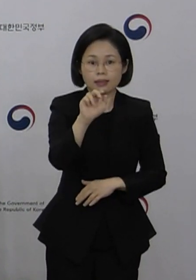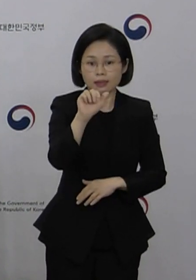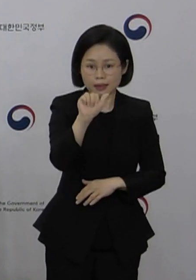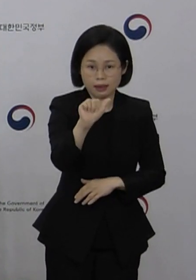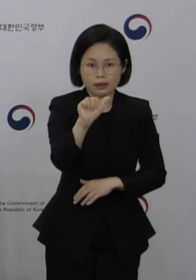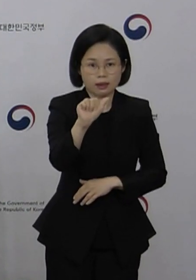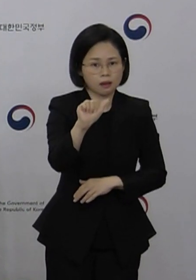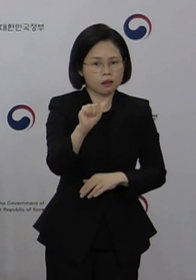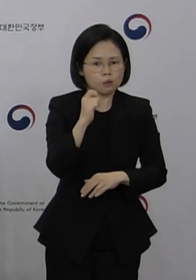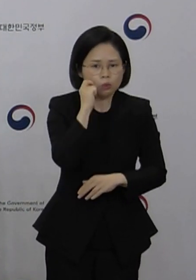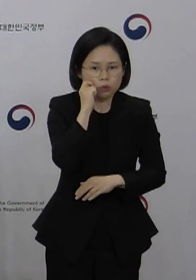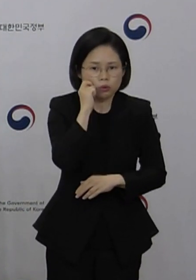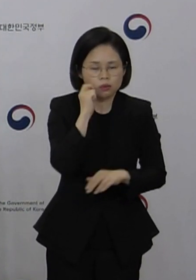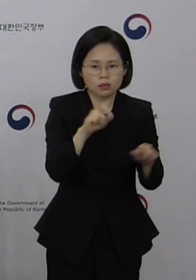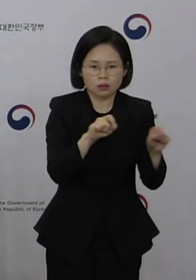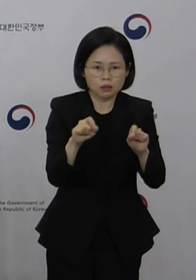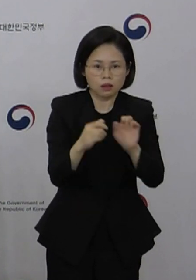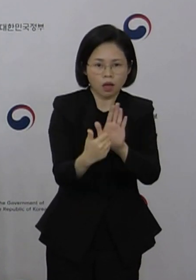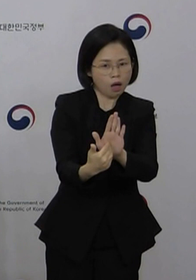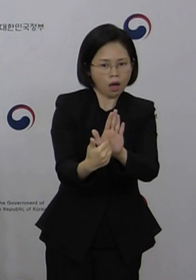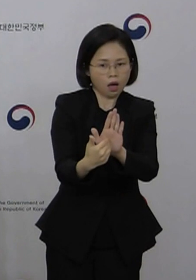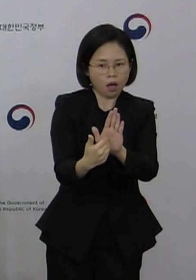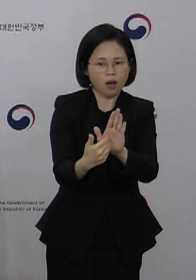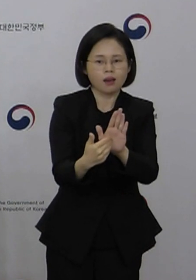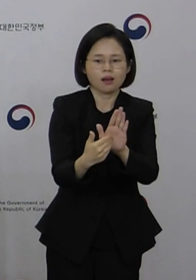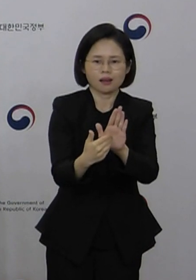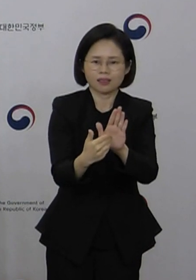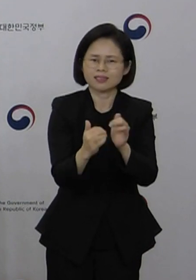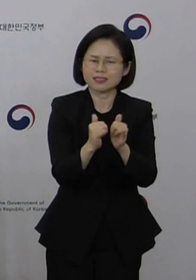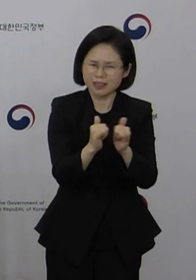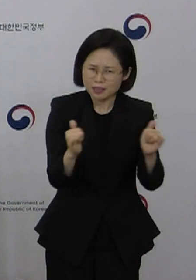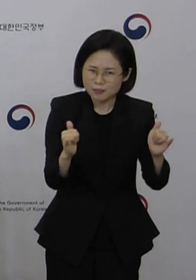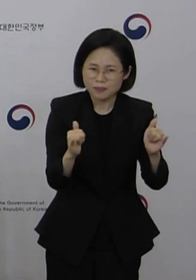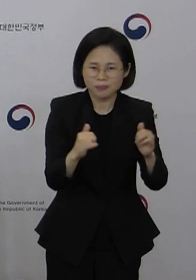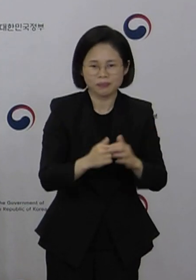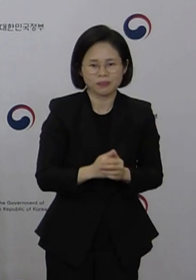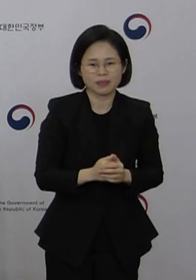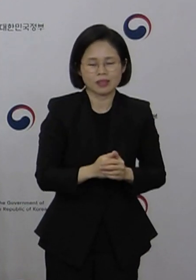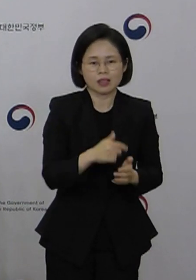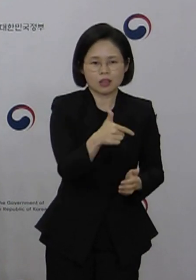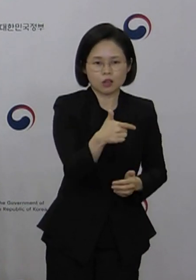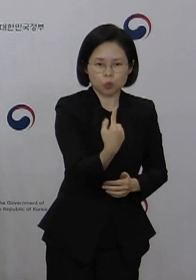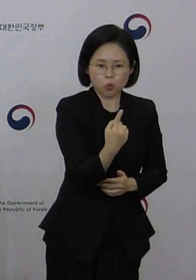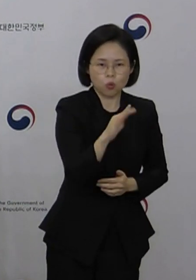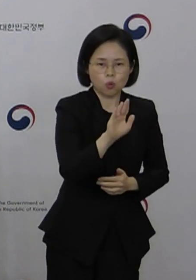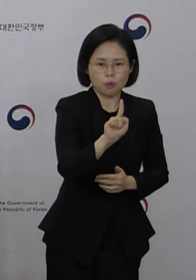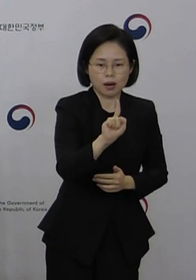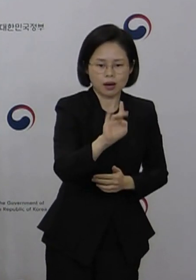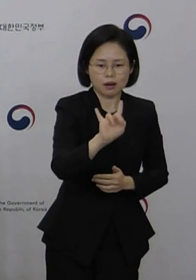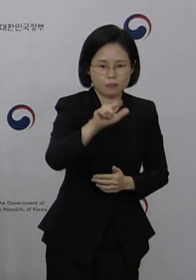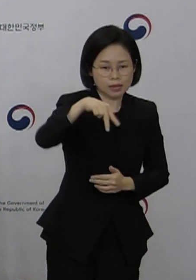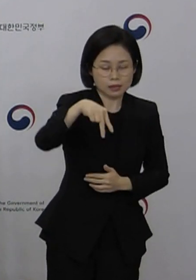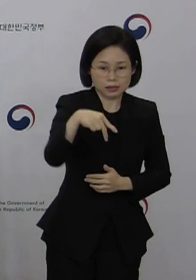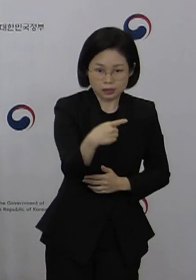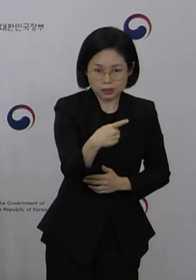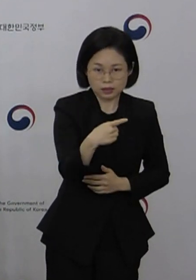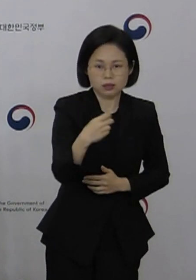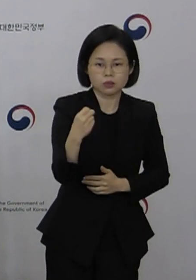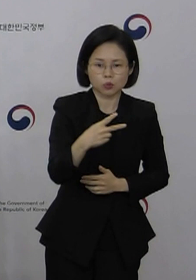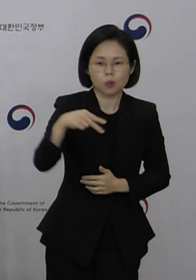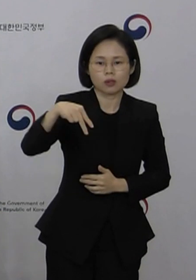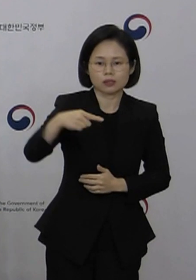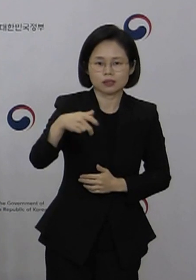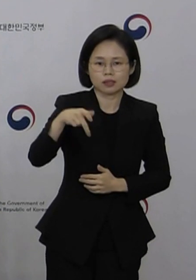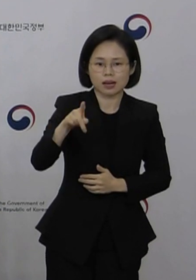대상 또는 mRNA 백신 접종을 원하지 않으시는 분들은 노바백스, 스카이코비드1과